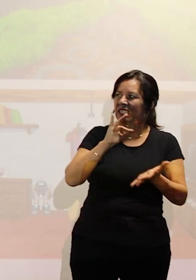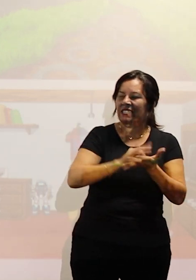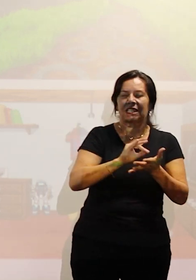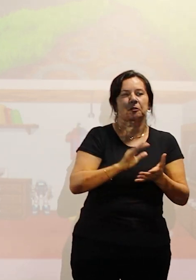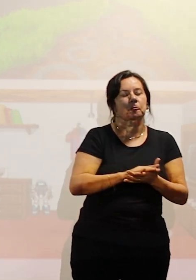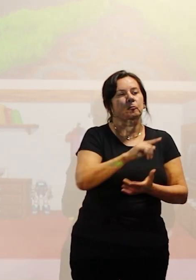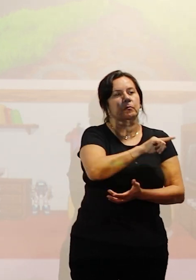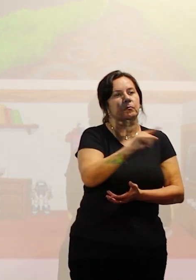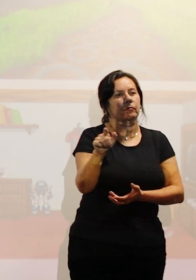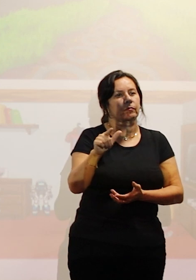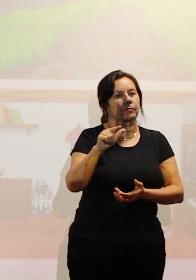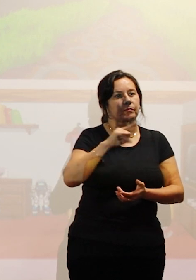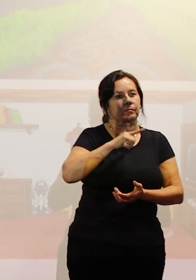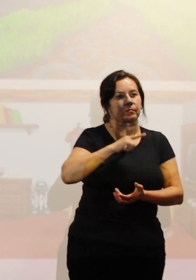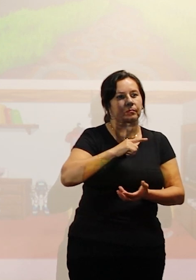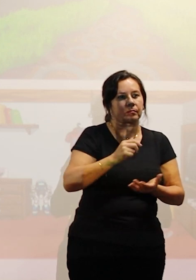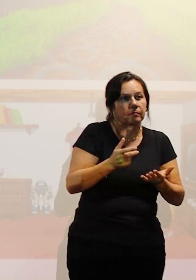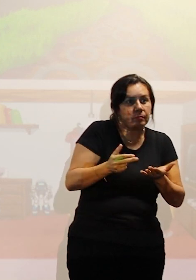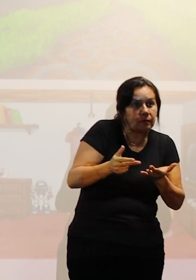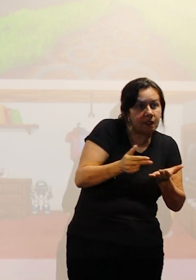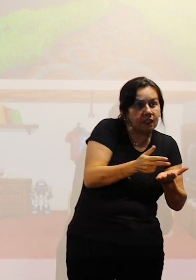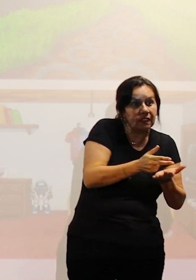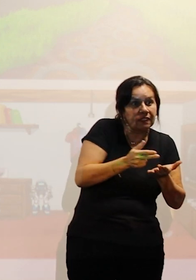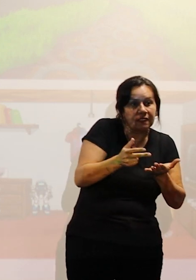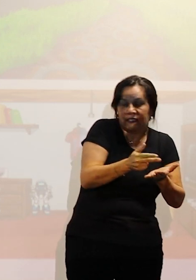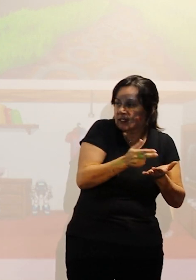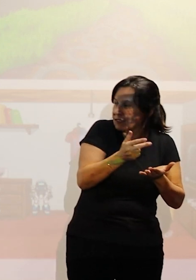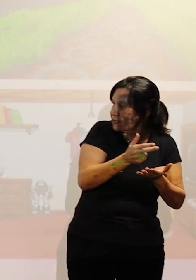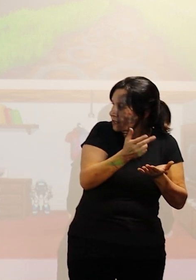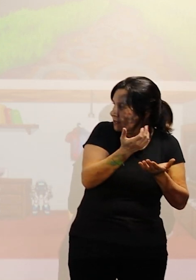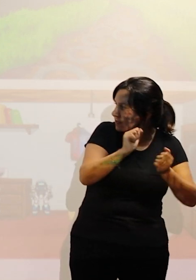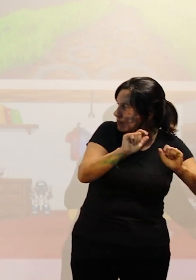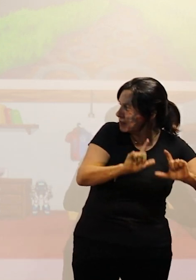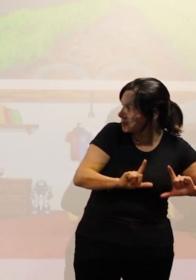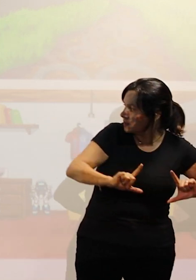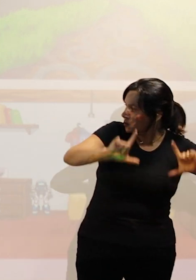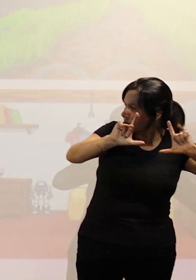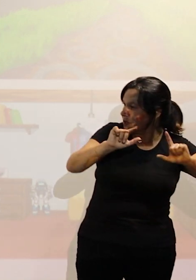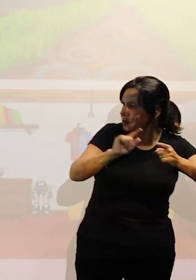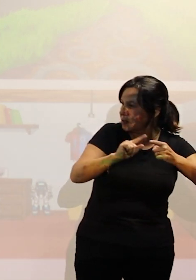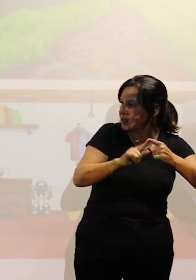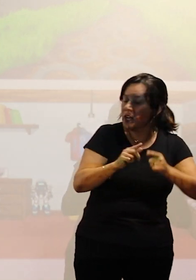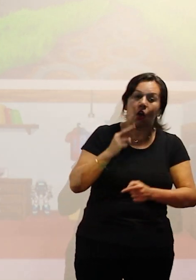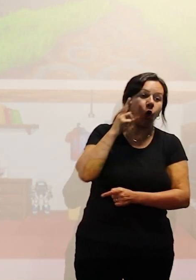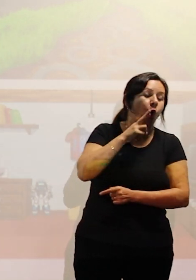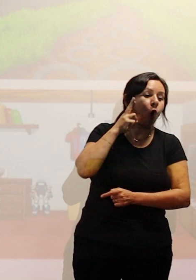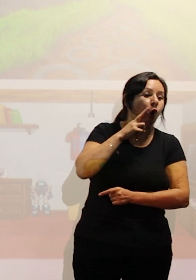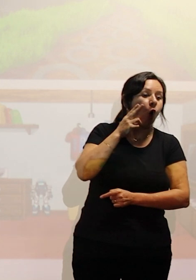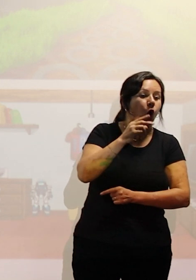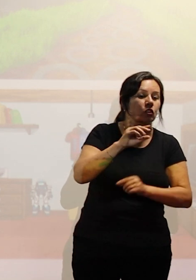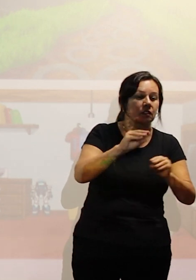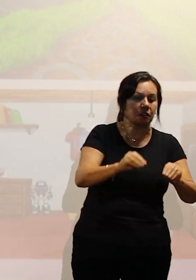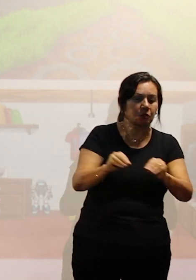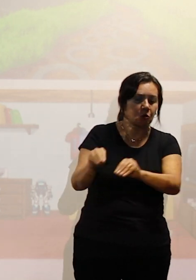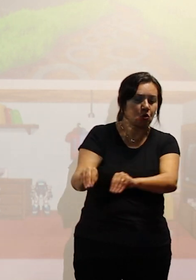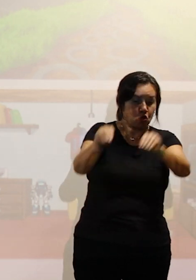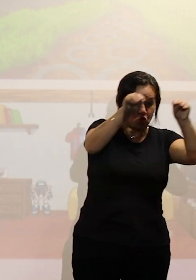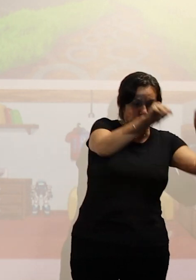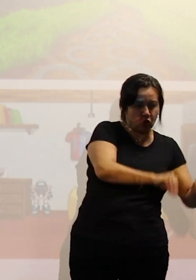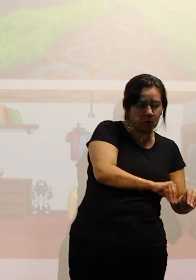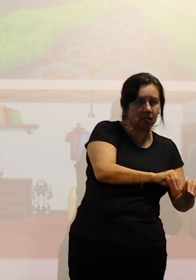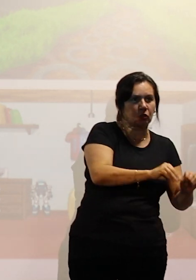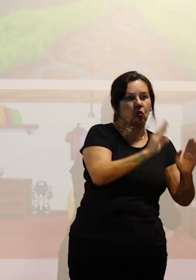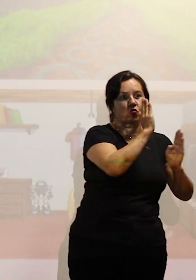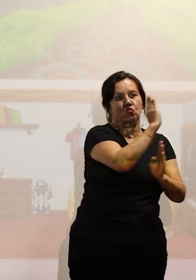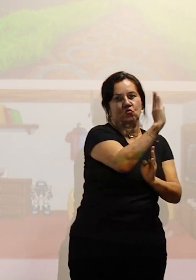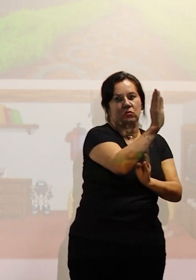Né? Você tinha os desenhos que a menina fez e colou na parede, tínhamos uma boneca, a coxa rosa, né? E uns livros,